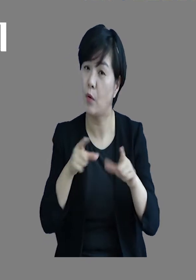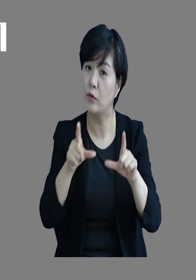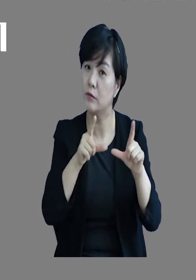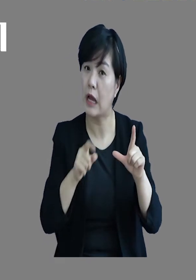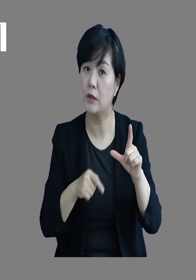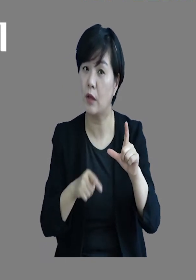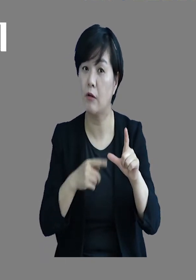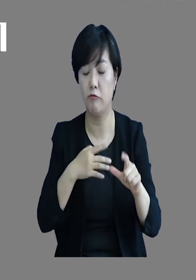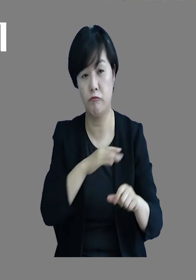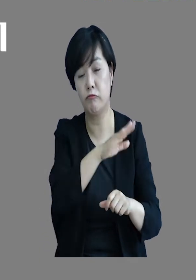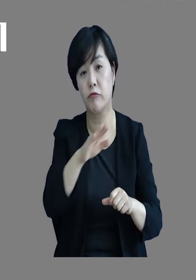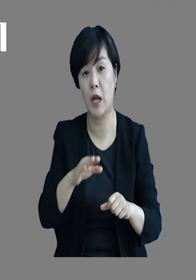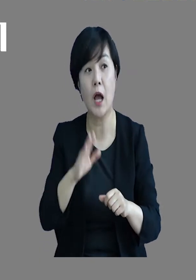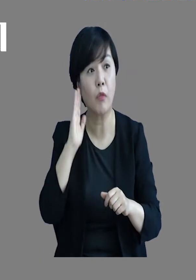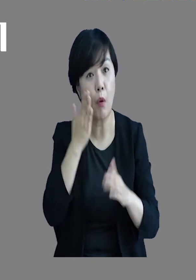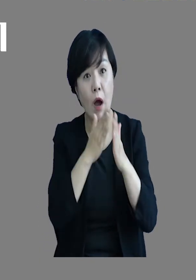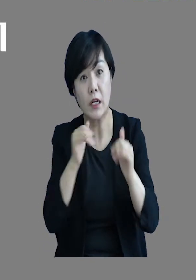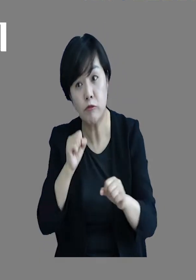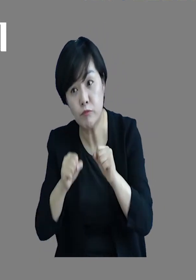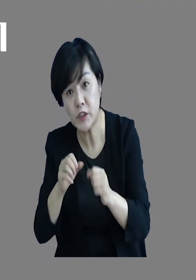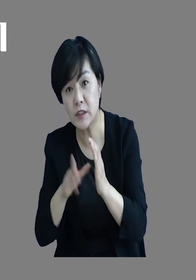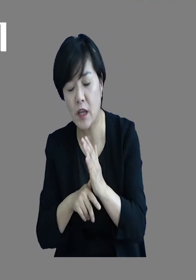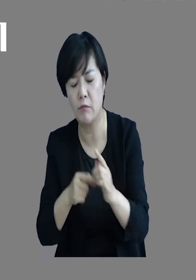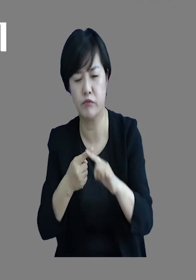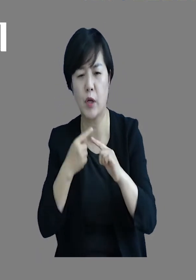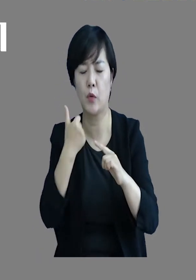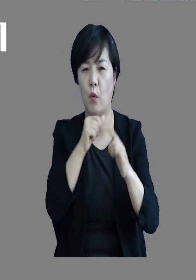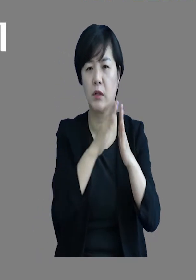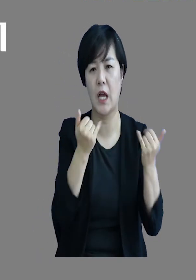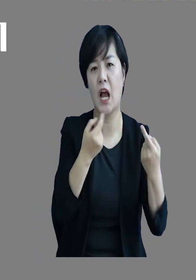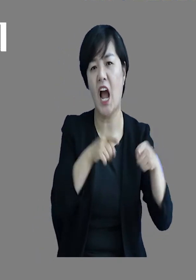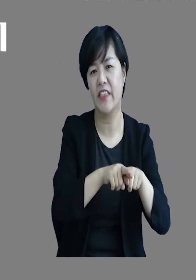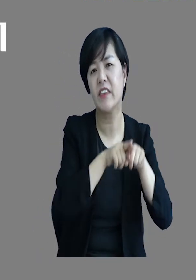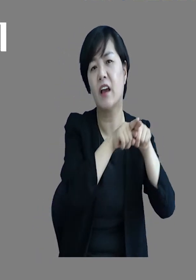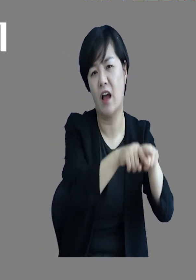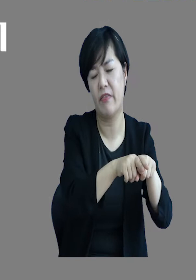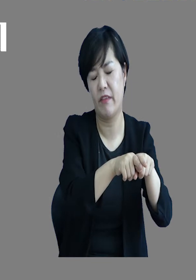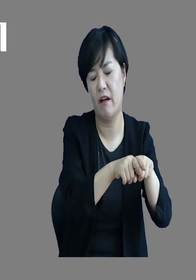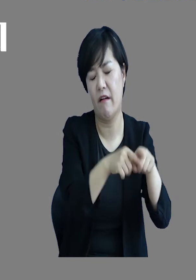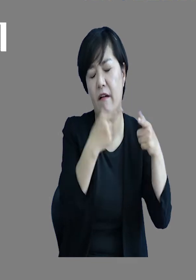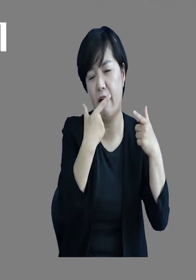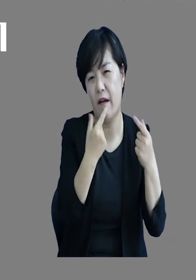일상생활에 저희가 그러니까 농인들이 움직일 때는 무조건 통역사가 같이 대동이 돼야